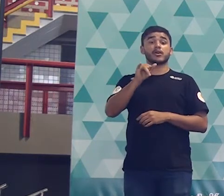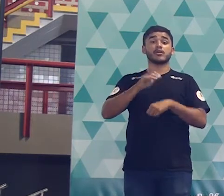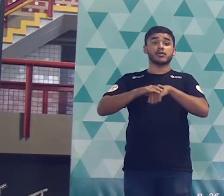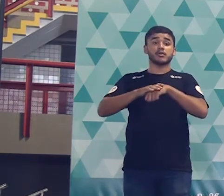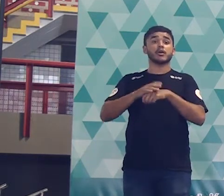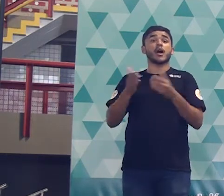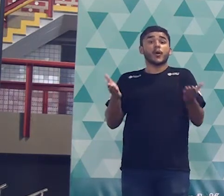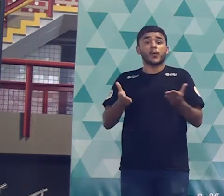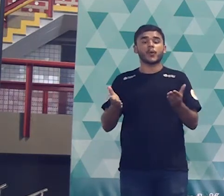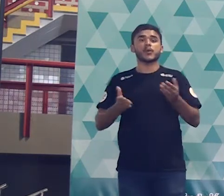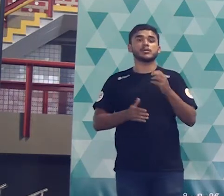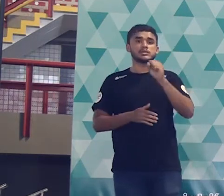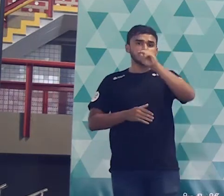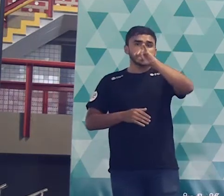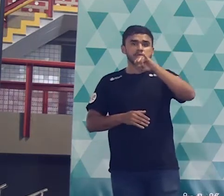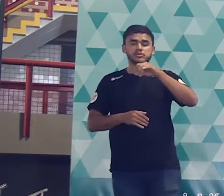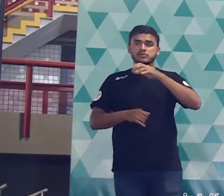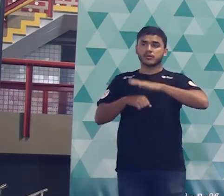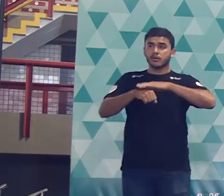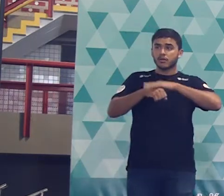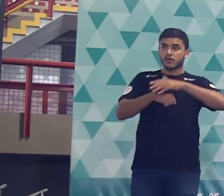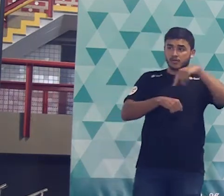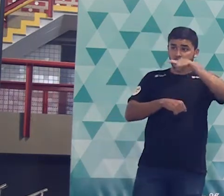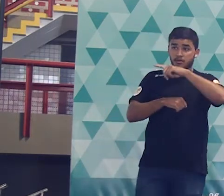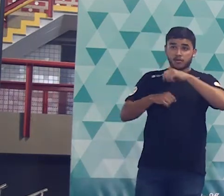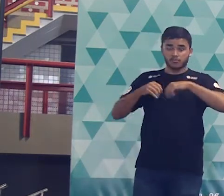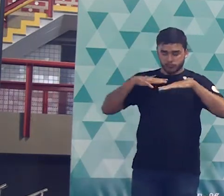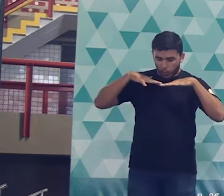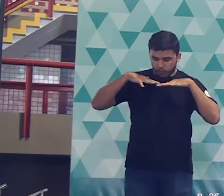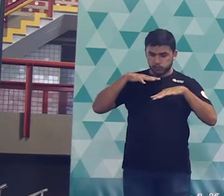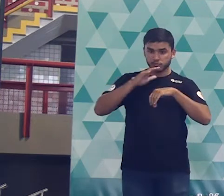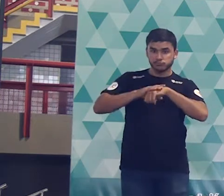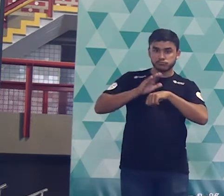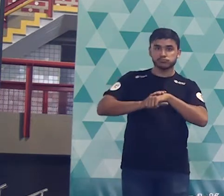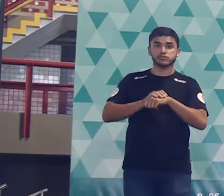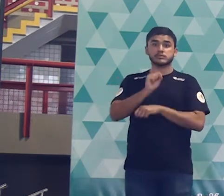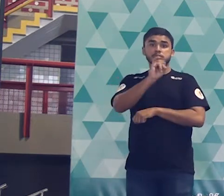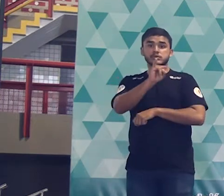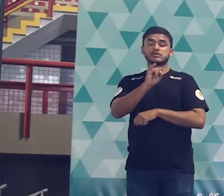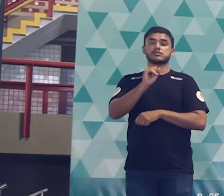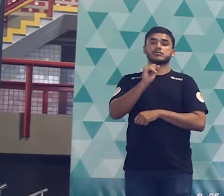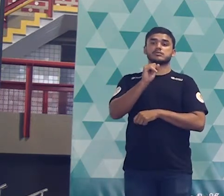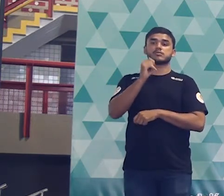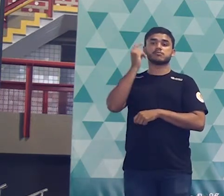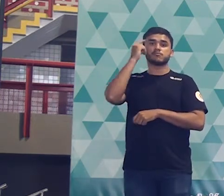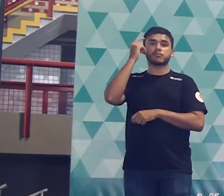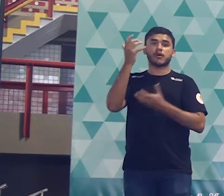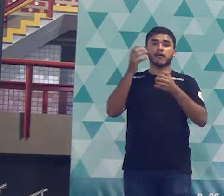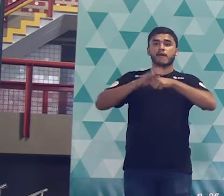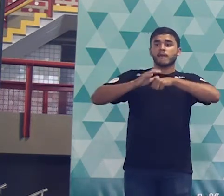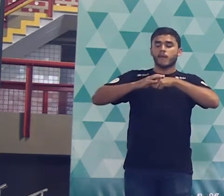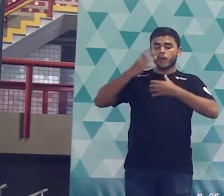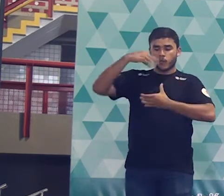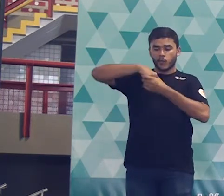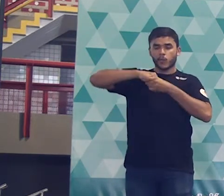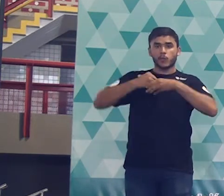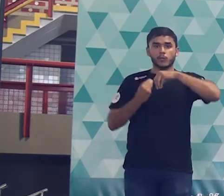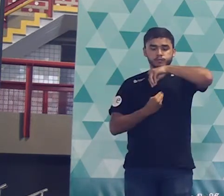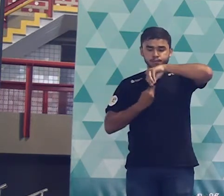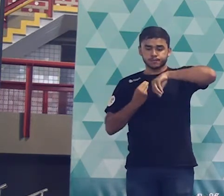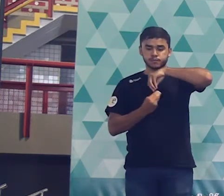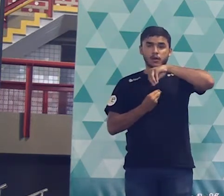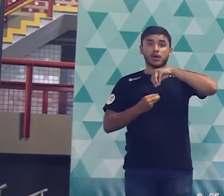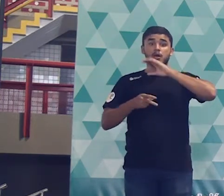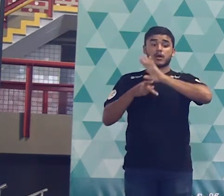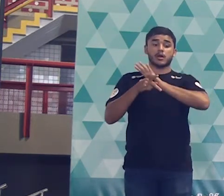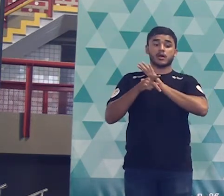nesse caso, se vocês estão produzindo energia, se vocês estão consumindo uma substância, essa